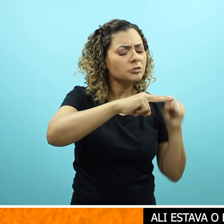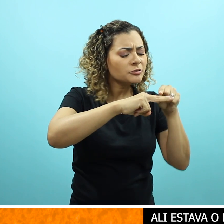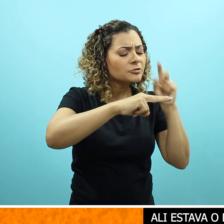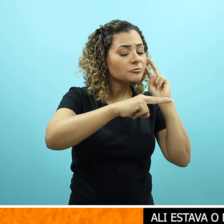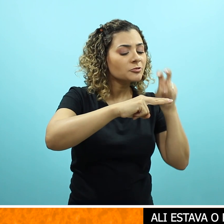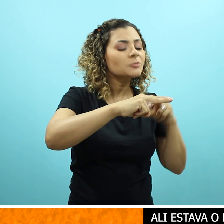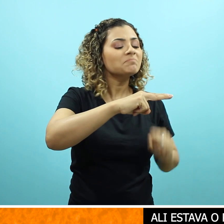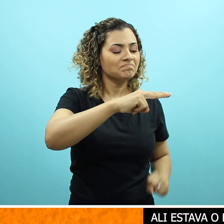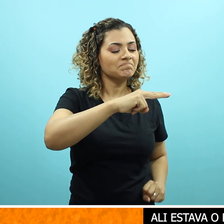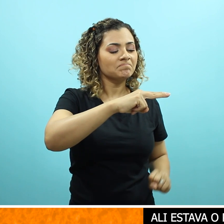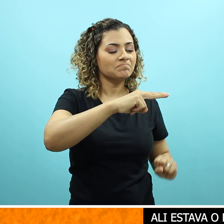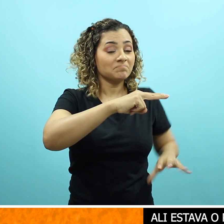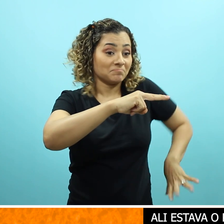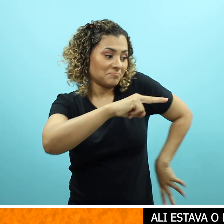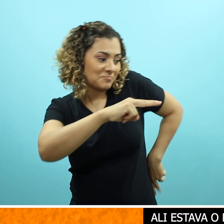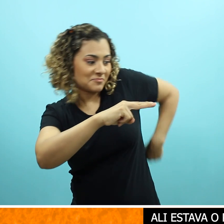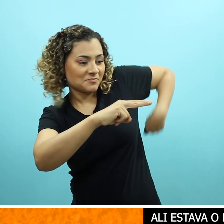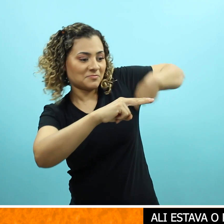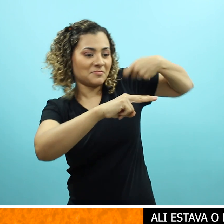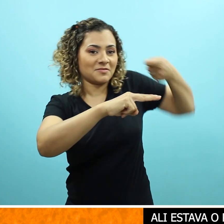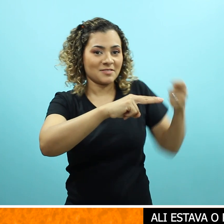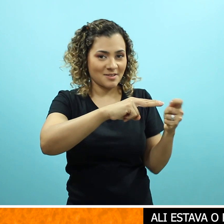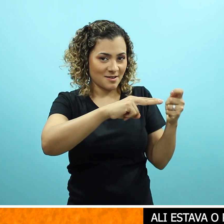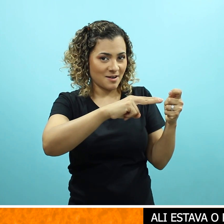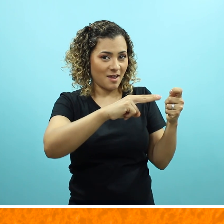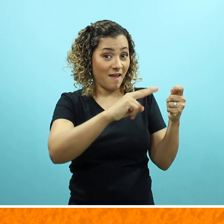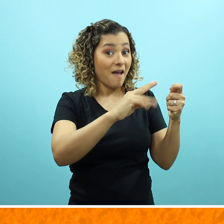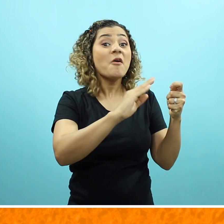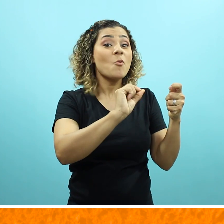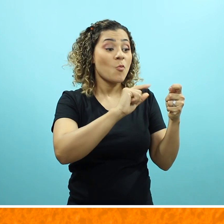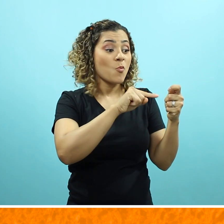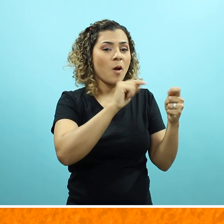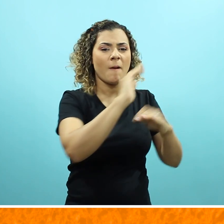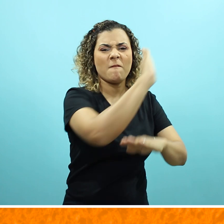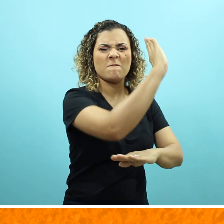o pavoroso semblante do defunto.